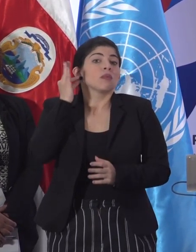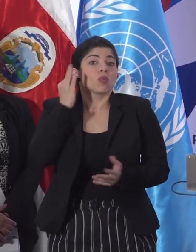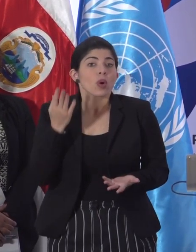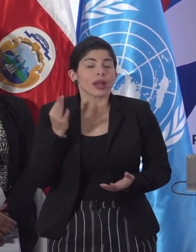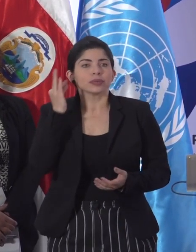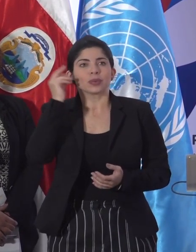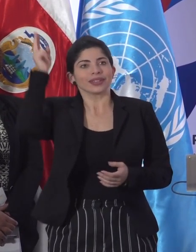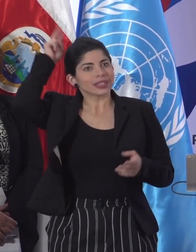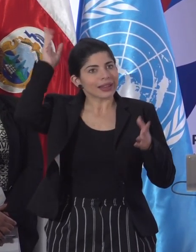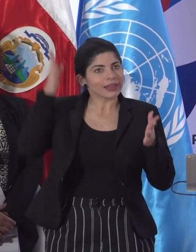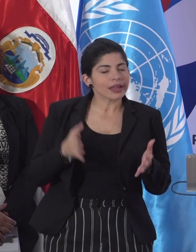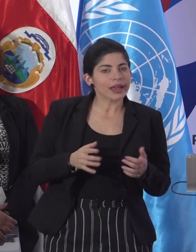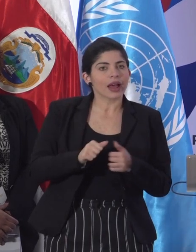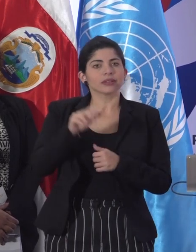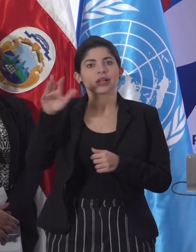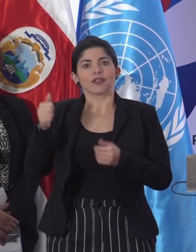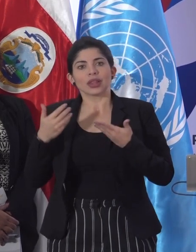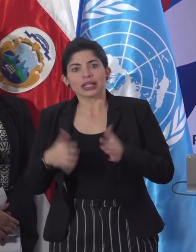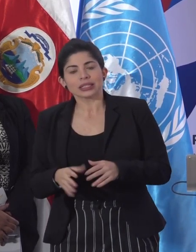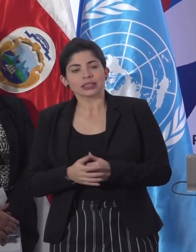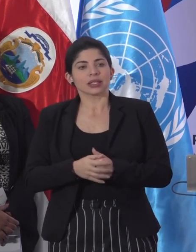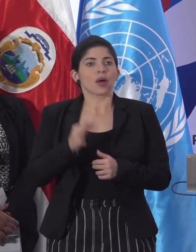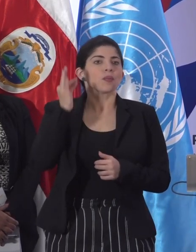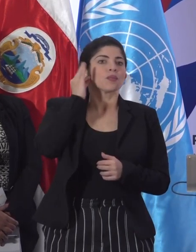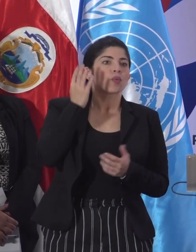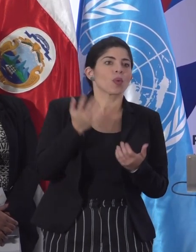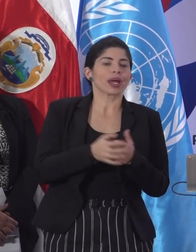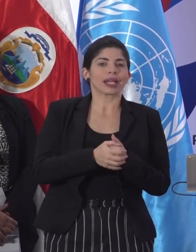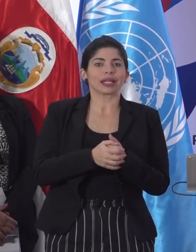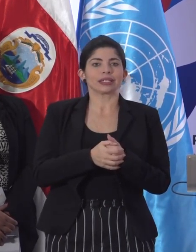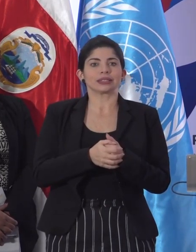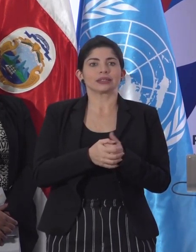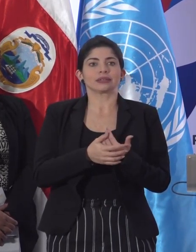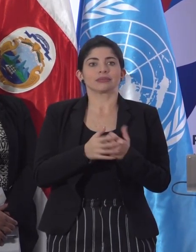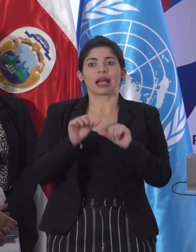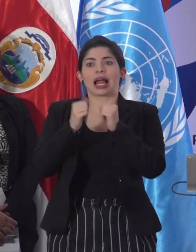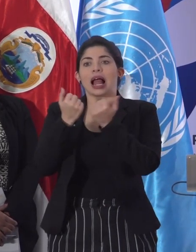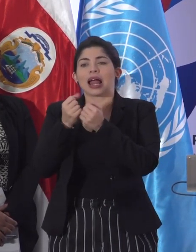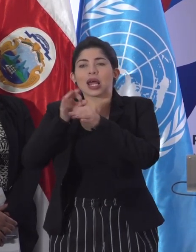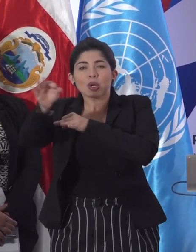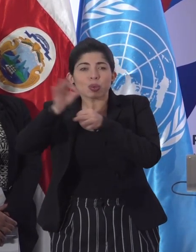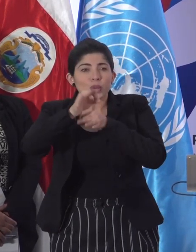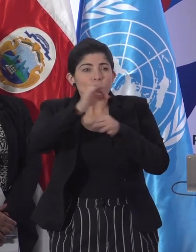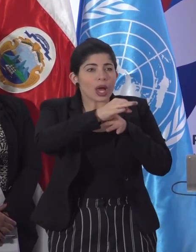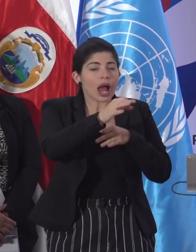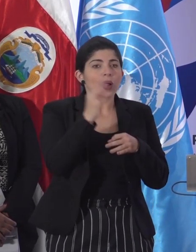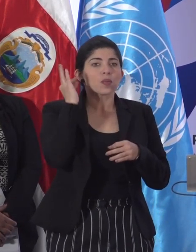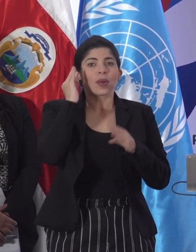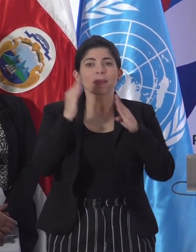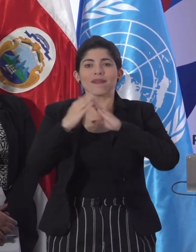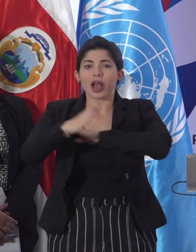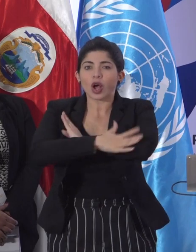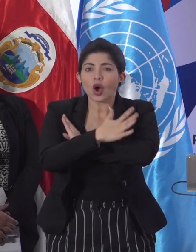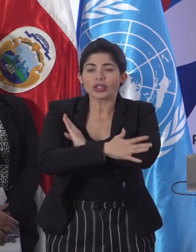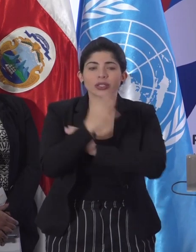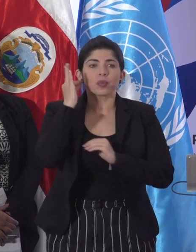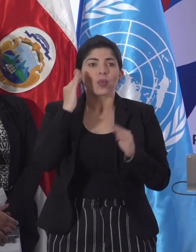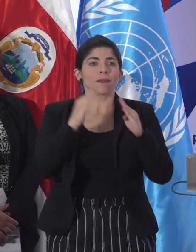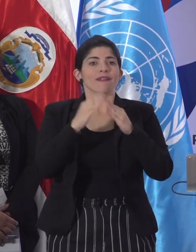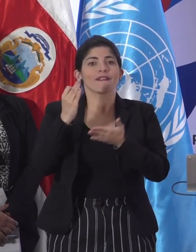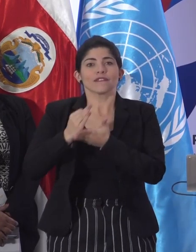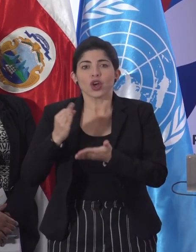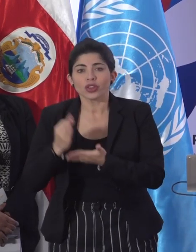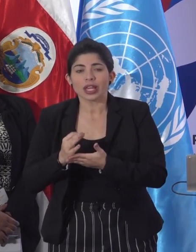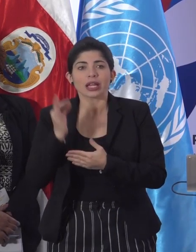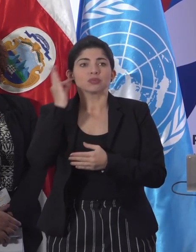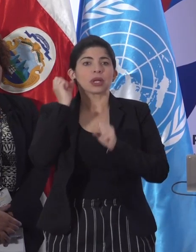mujeres indígenas, mujeres afrodescendientes, mujeres que están en el sector rural, mujeres de las costas, mujeres de las fronteras,